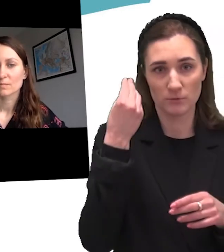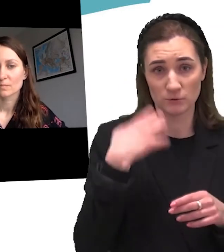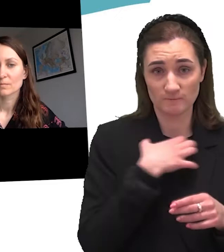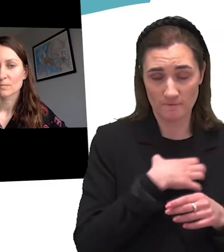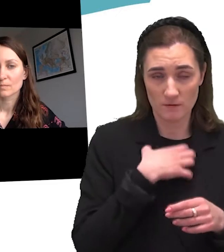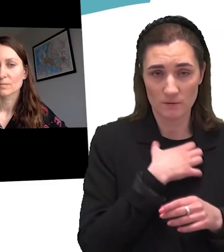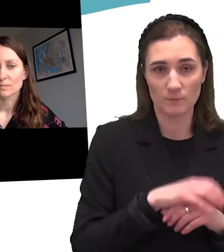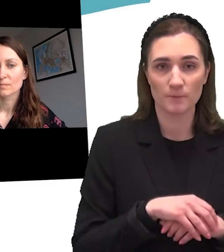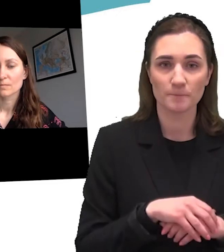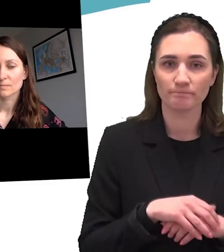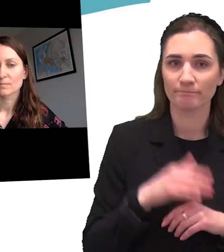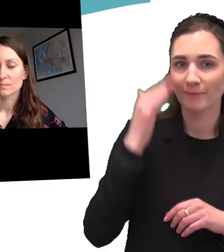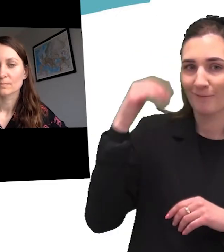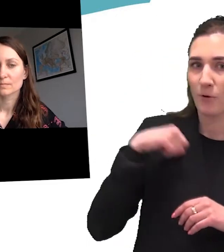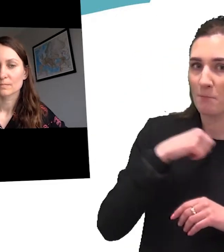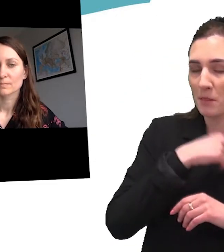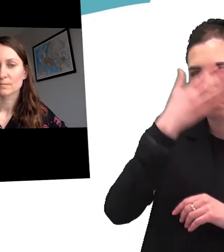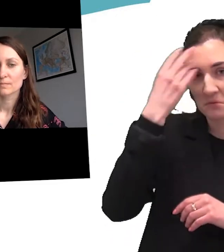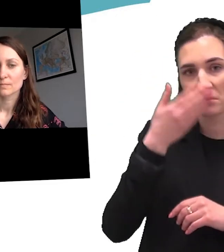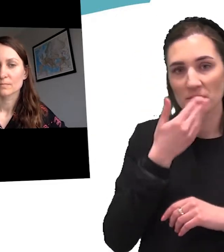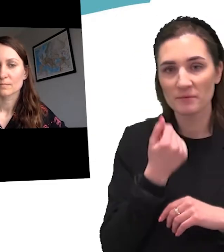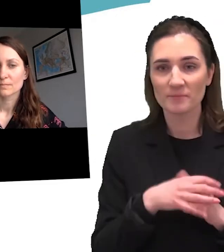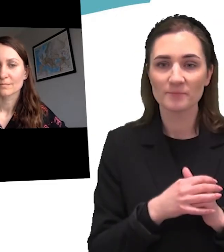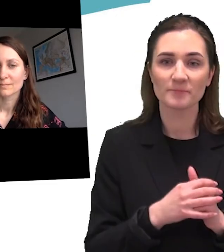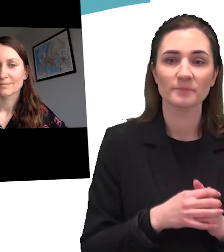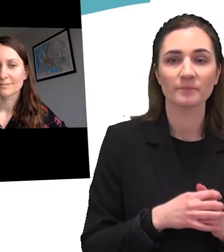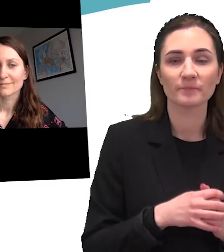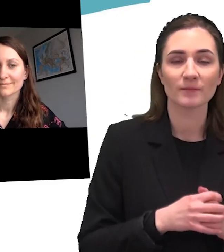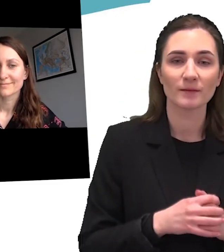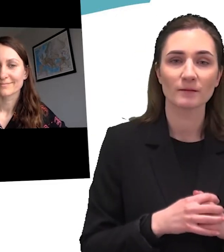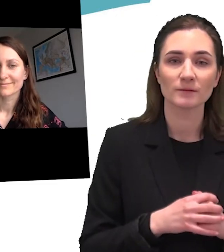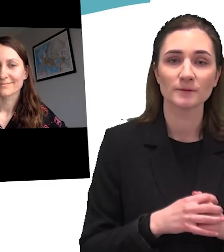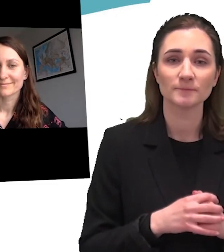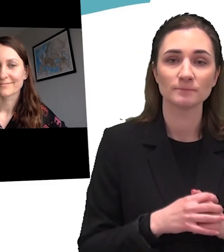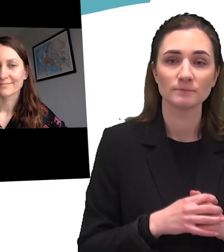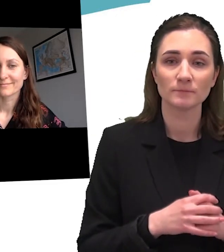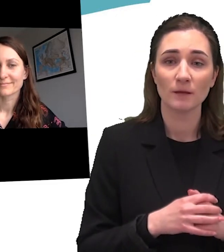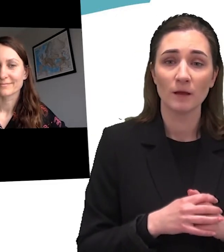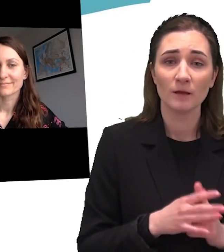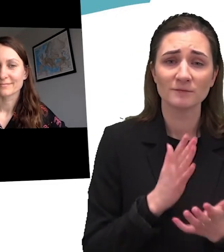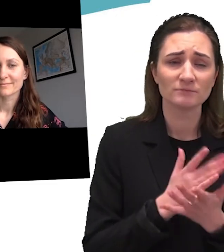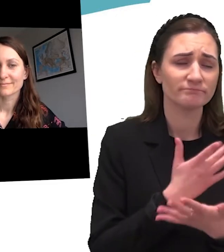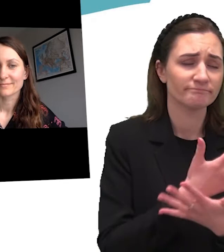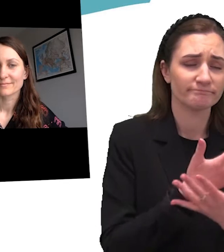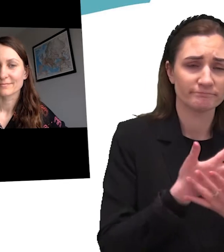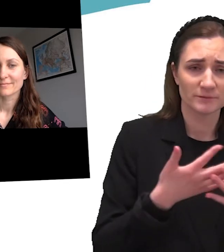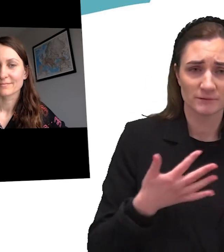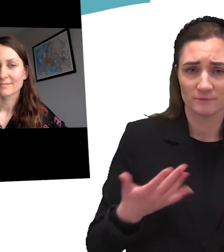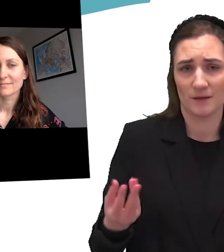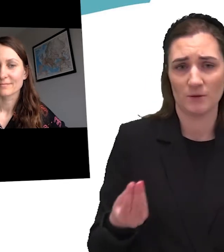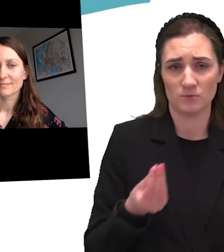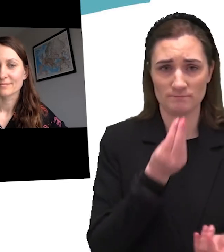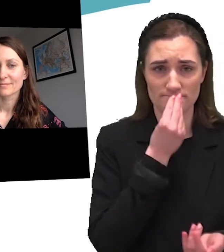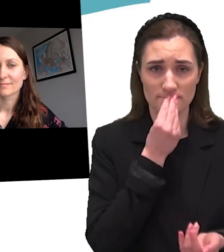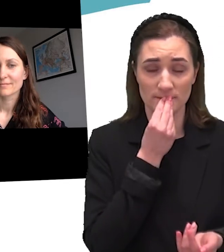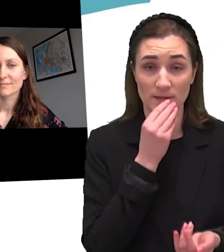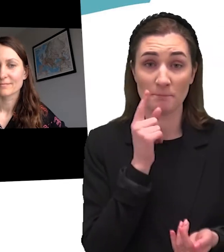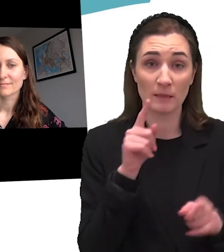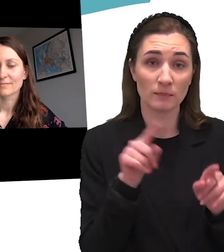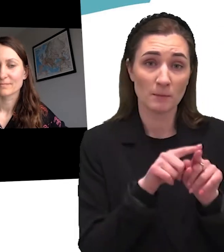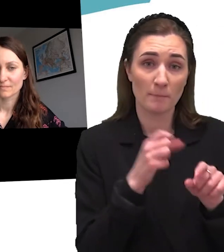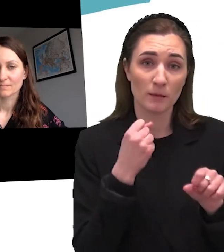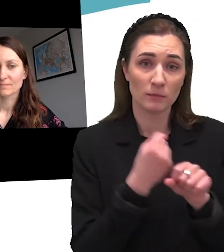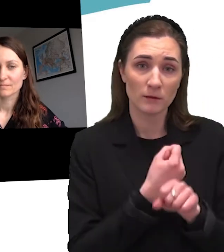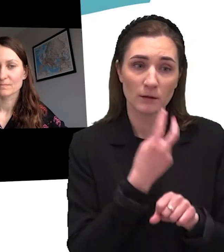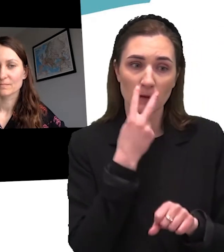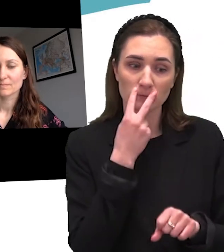nereikėtų pamiršti. Dabar galvoju, ką nors nepamiršau, tešnikant. Tai turi būti įvairu.